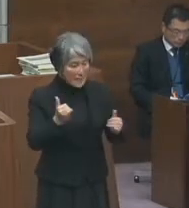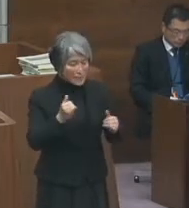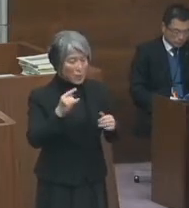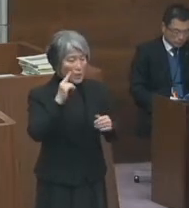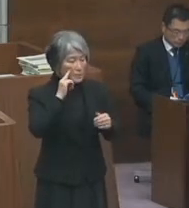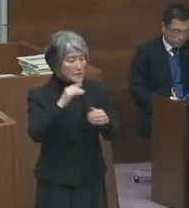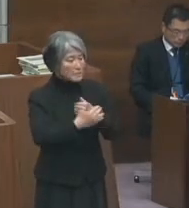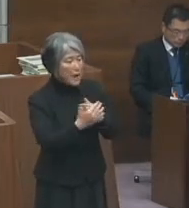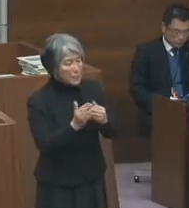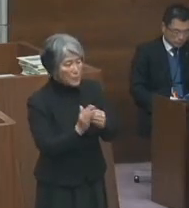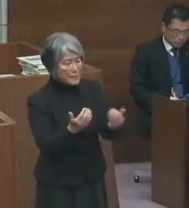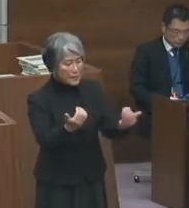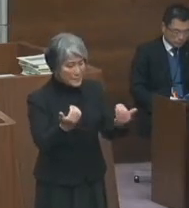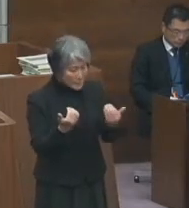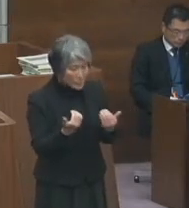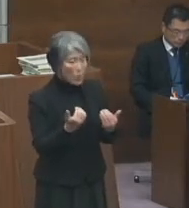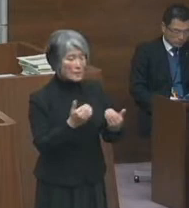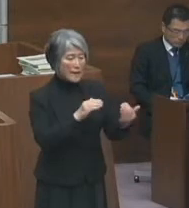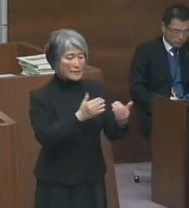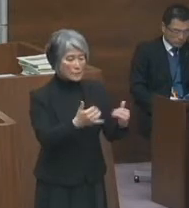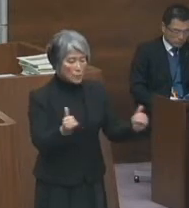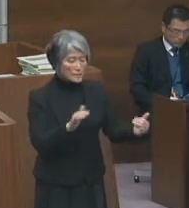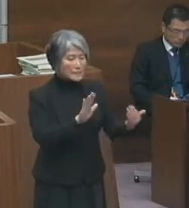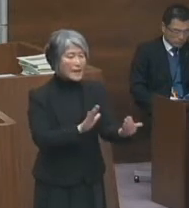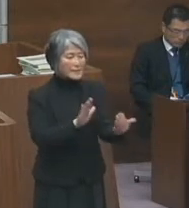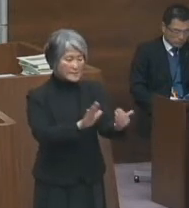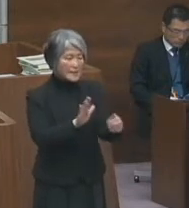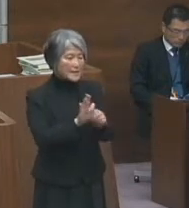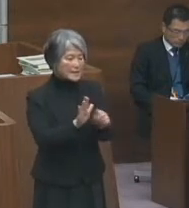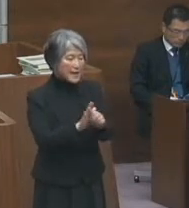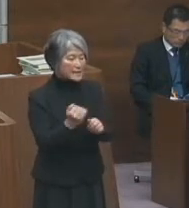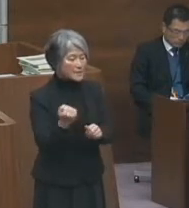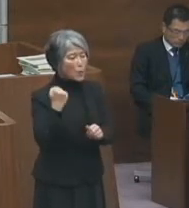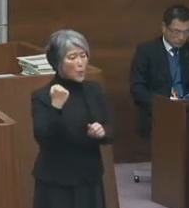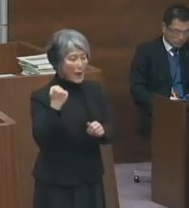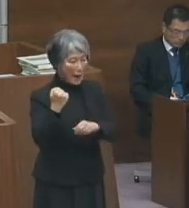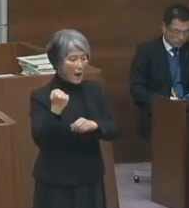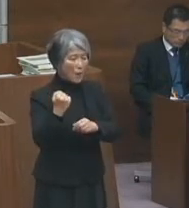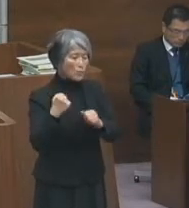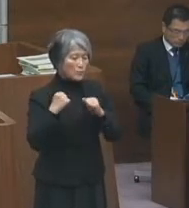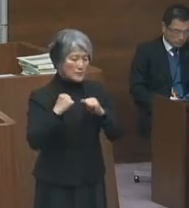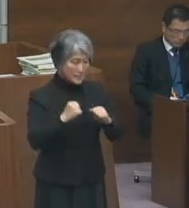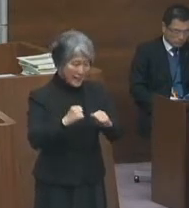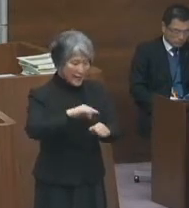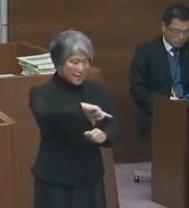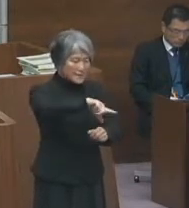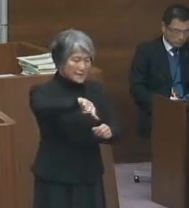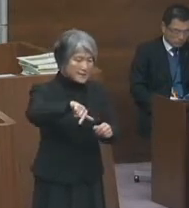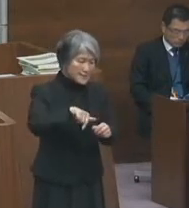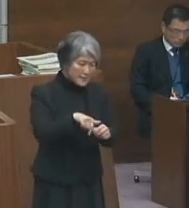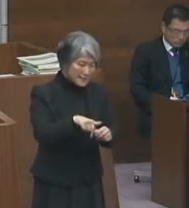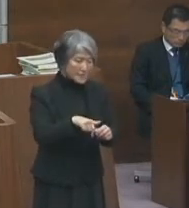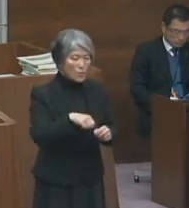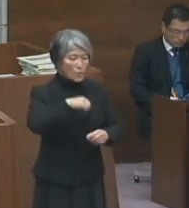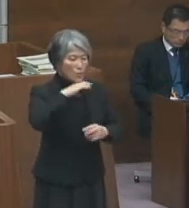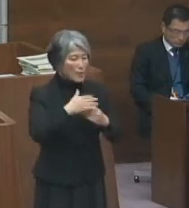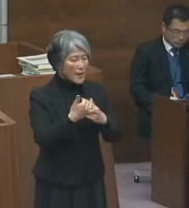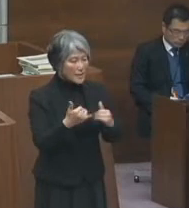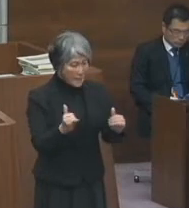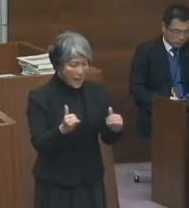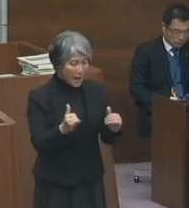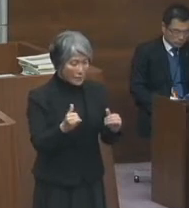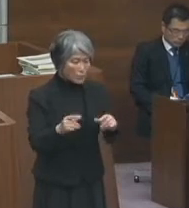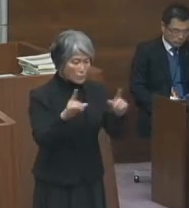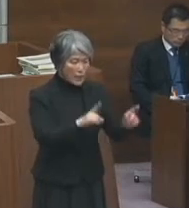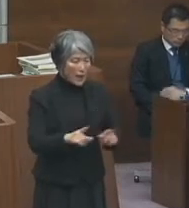の定数増員による支援体制の強化などにより、地域における高齢者の暮らしを応援支援するための施策